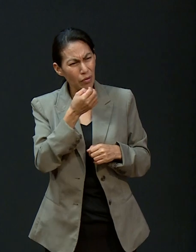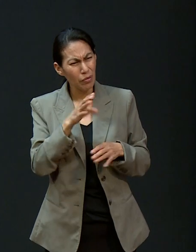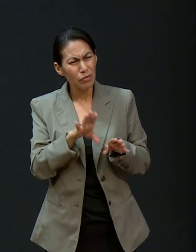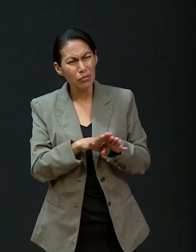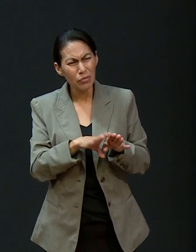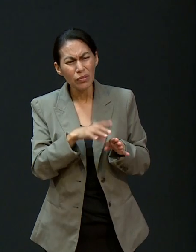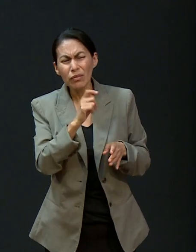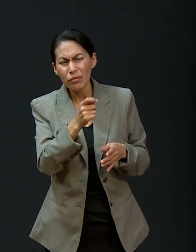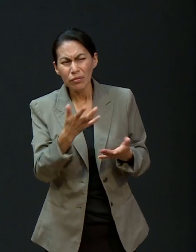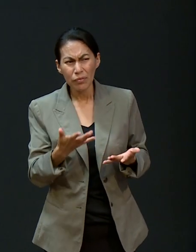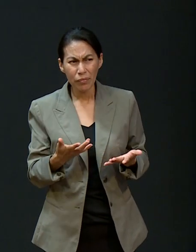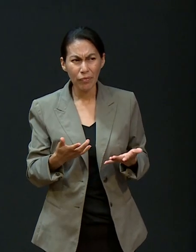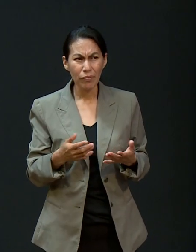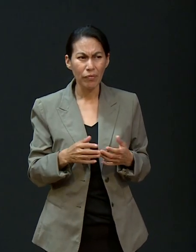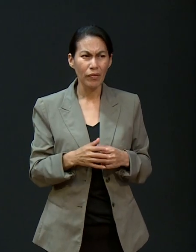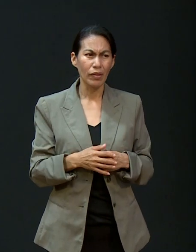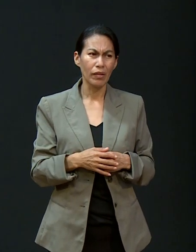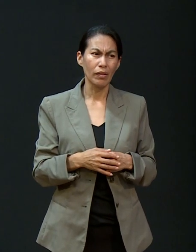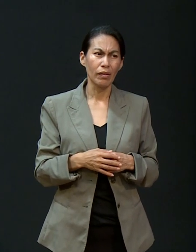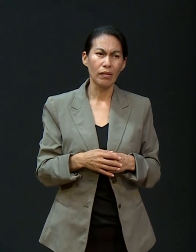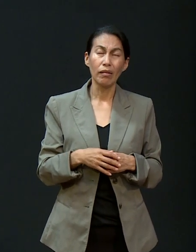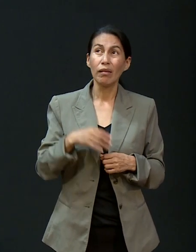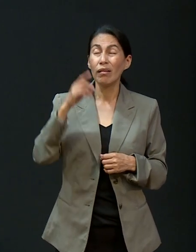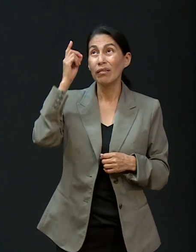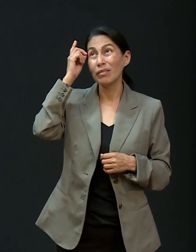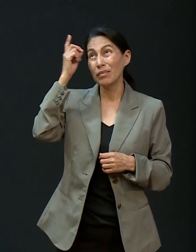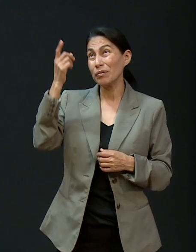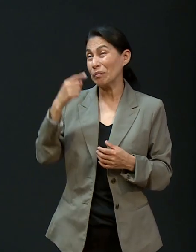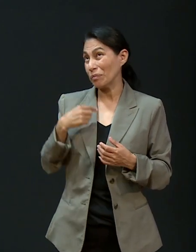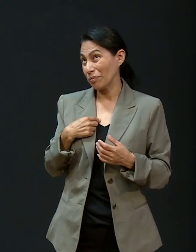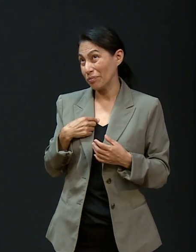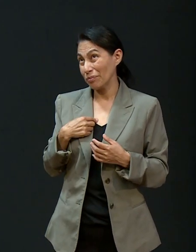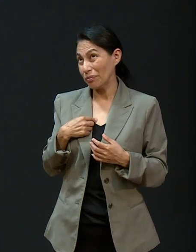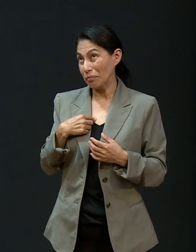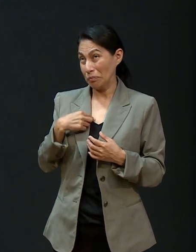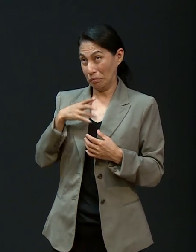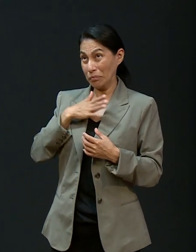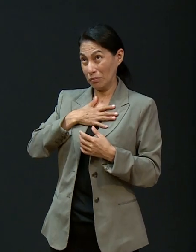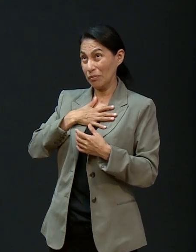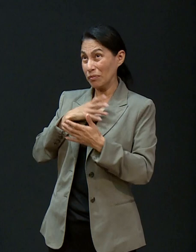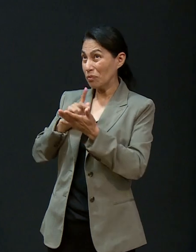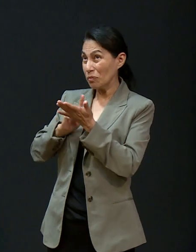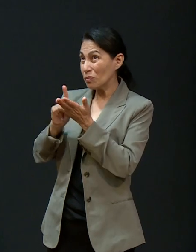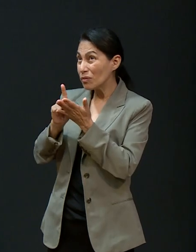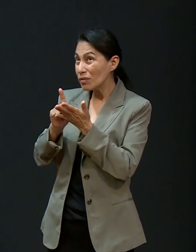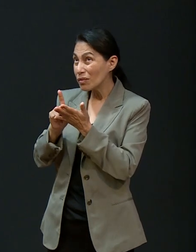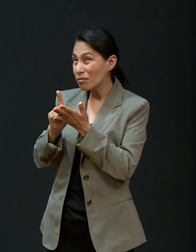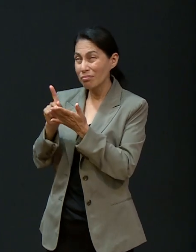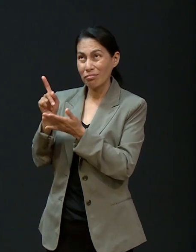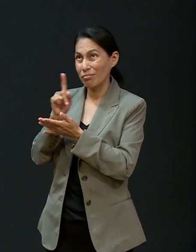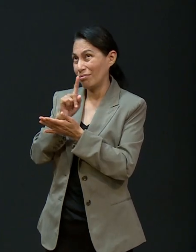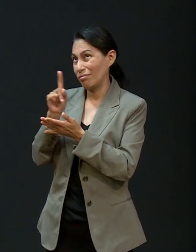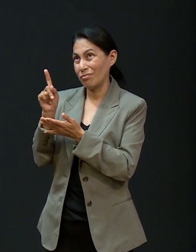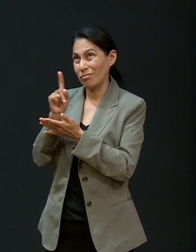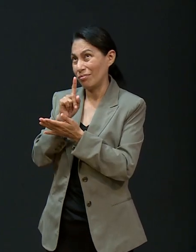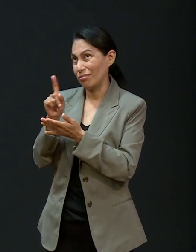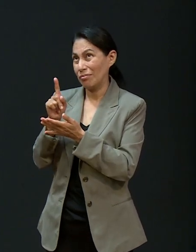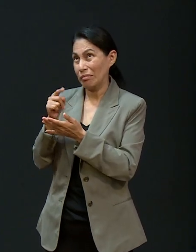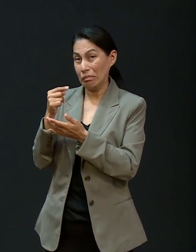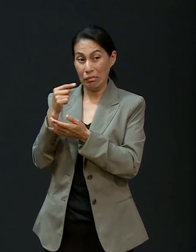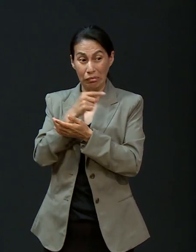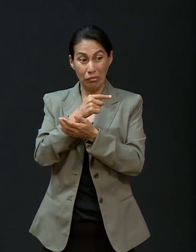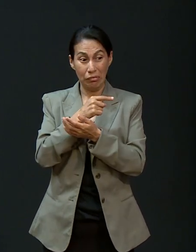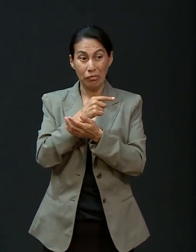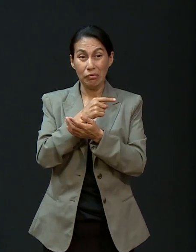fue tu oración? Pues, Dios, yo no quiero, mi voluntad es